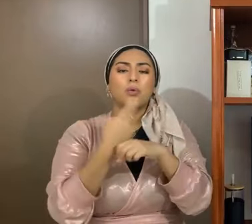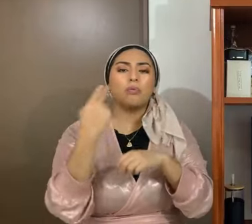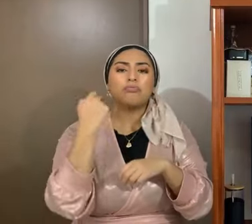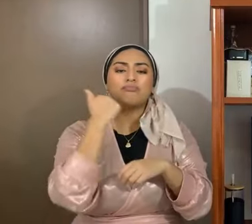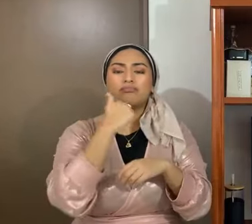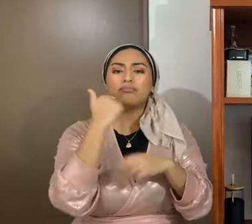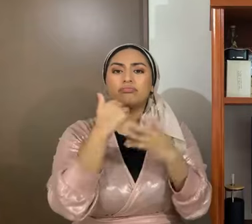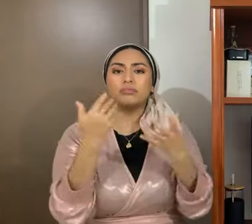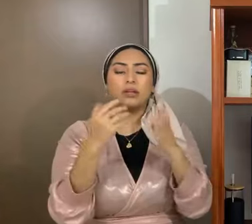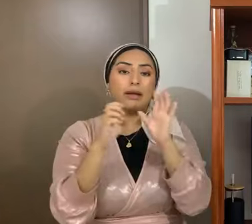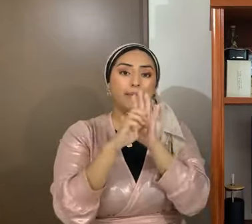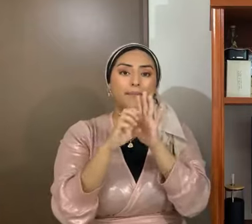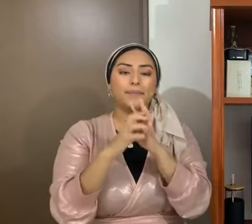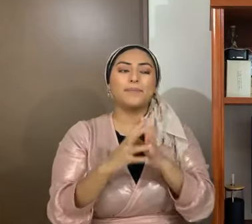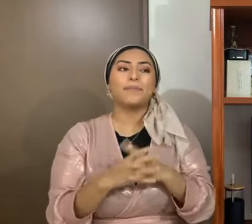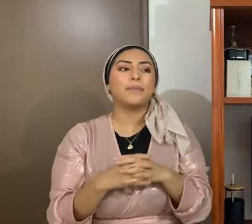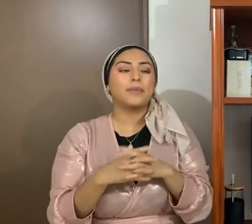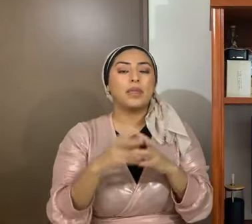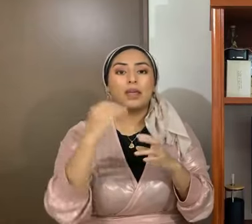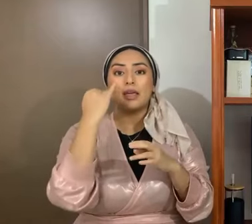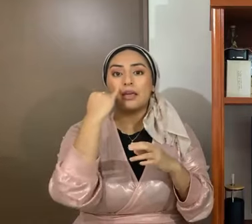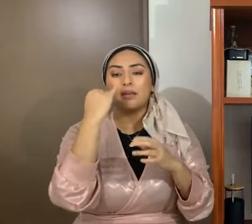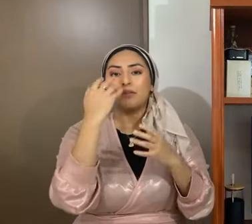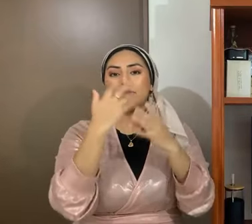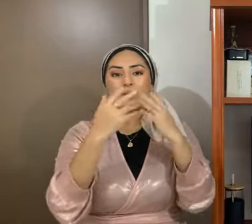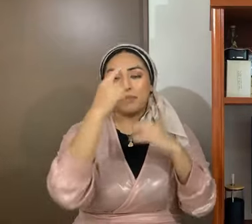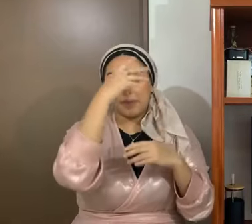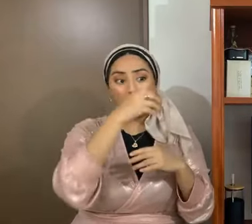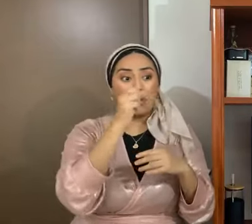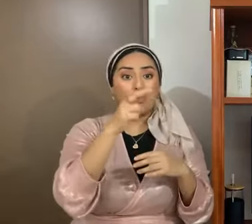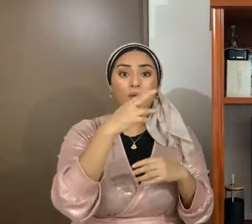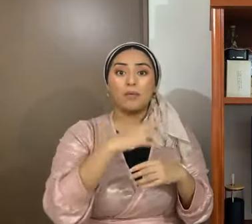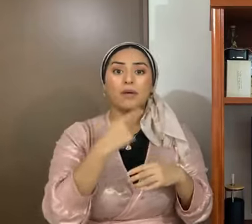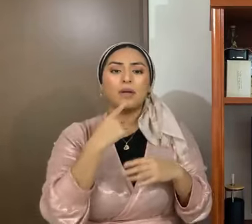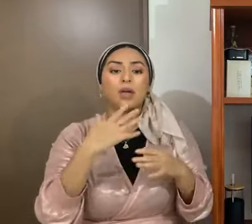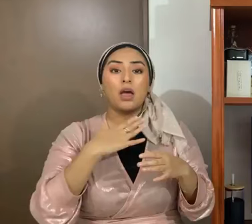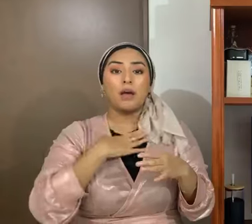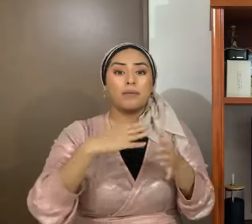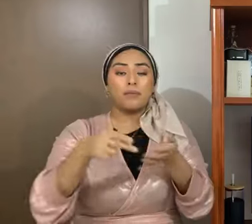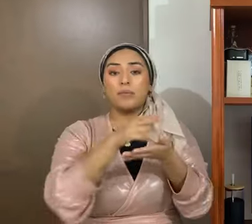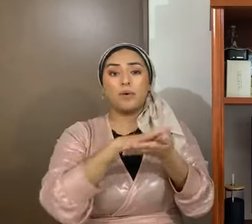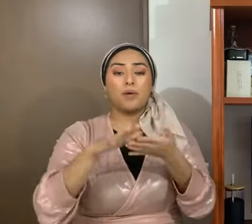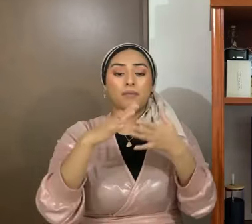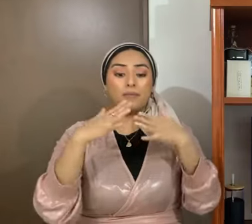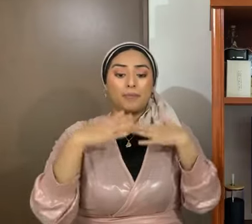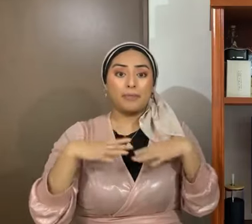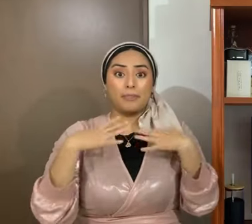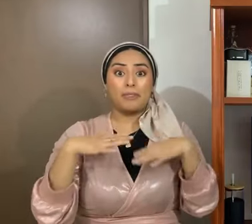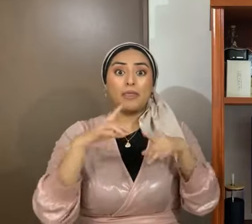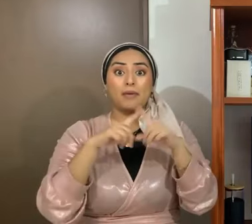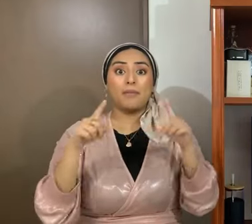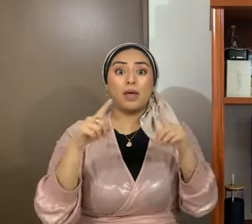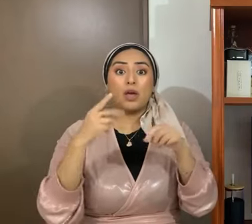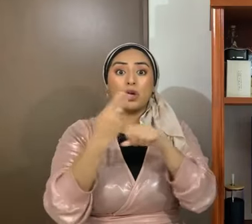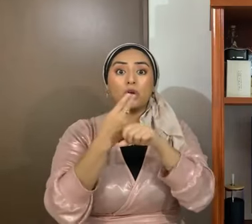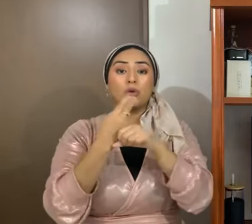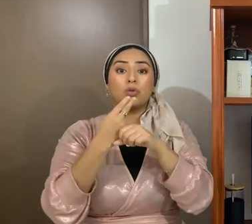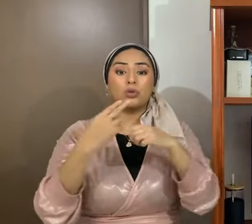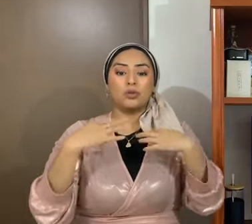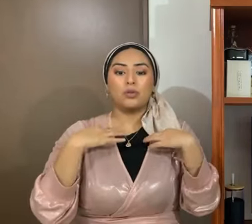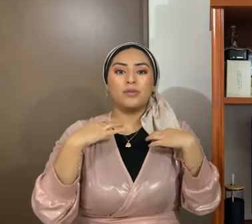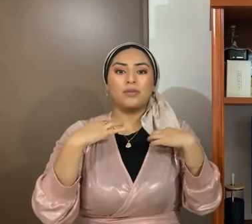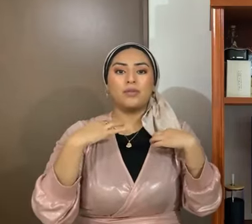días? Un ejemplo. Si alguien, un hombre o una mujer dijera, bueno, yo me he visto muy recatado, pero me pusiera yo una camisa de